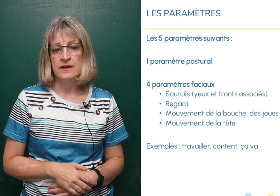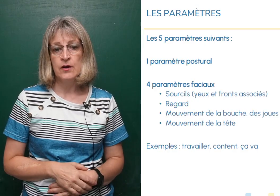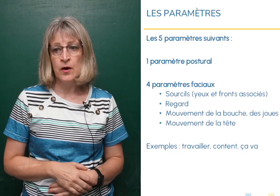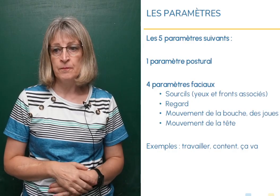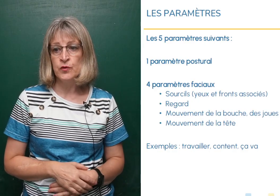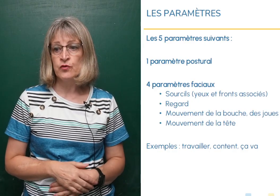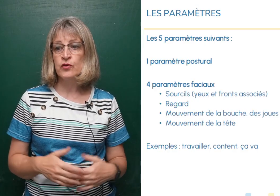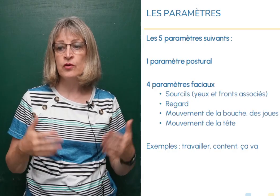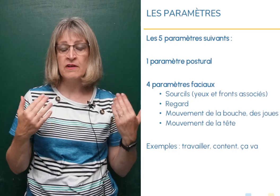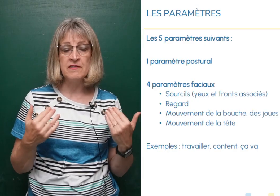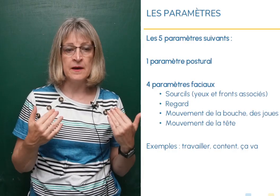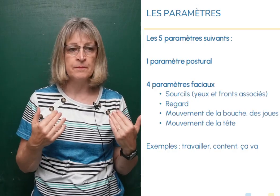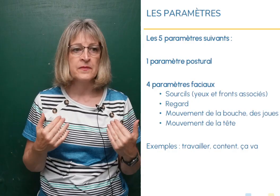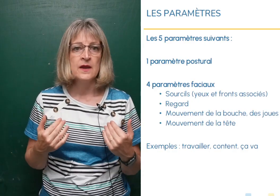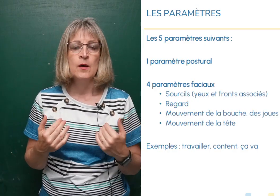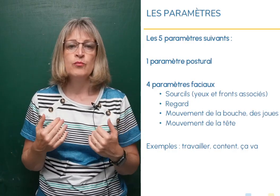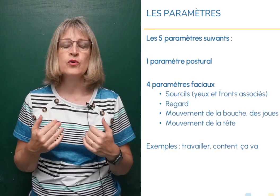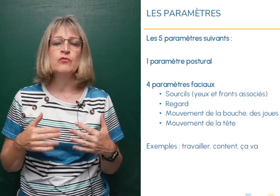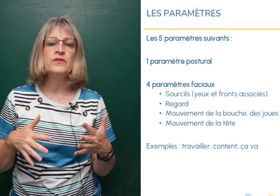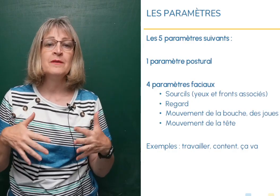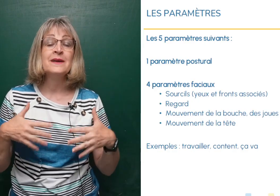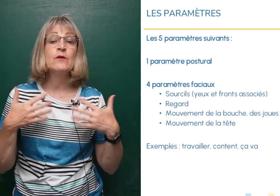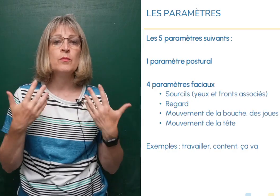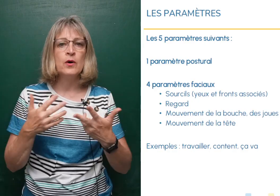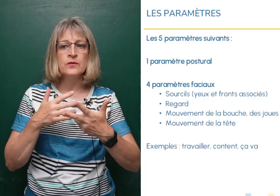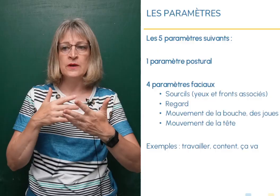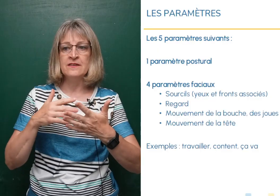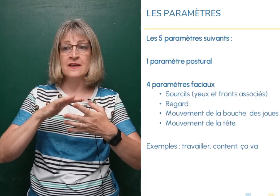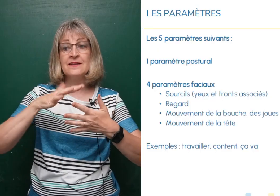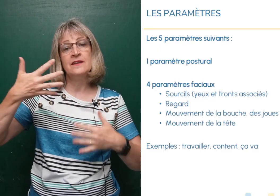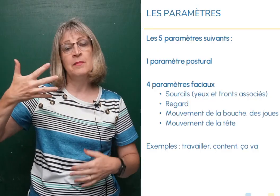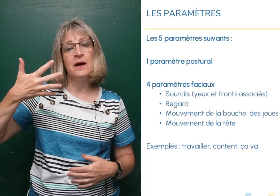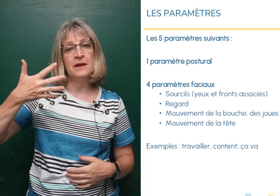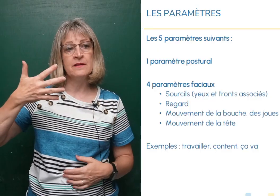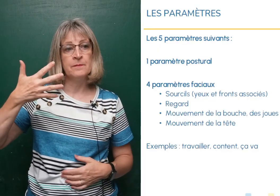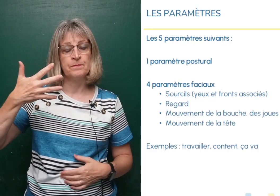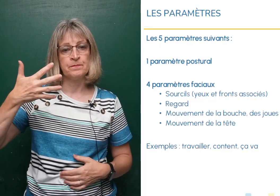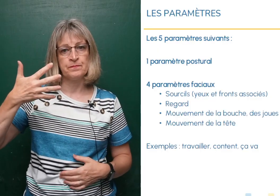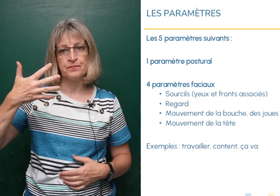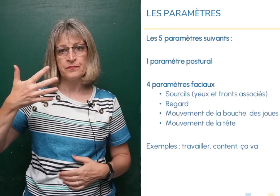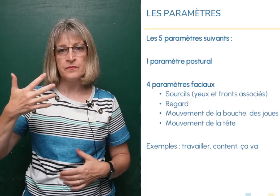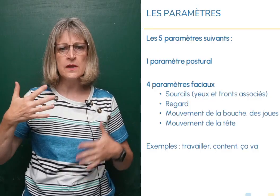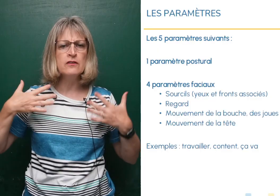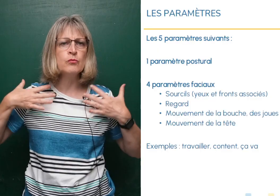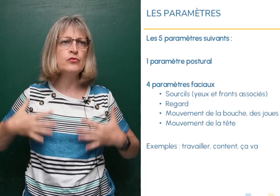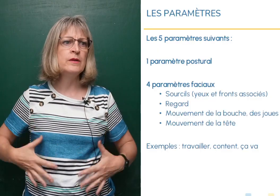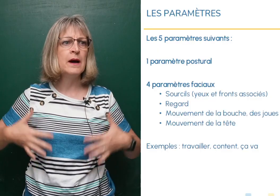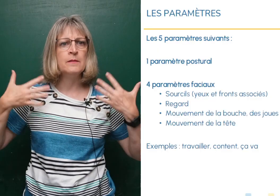D'accord? Donc, ce que l'on va faire, pour que vous puissiez bien comprendre les 5 derniers paramètres, qui sont plus des paramètres